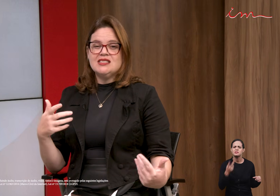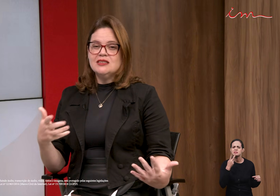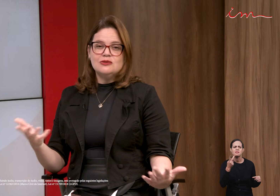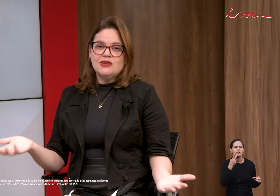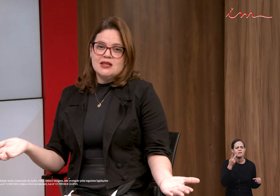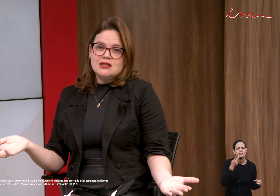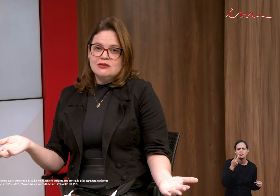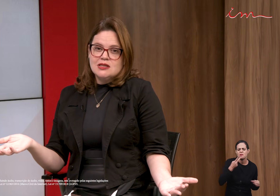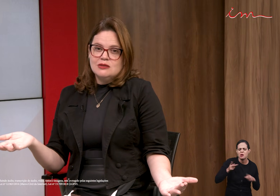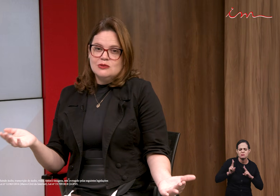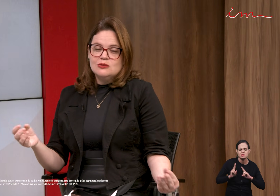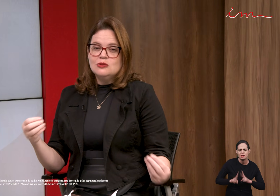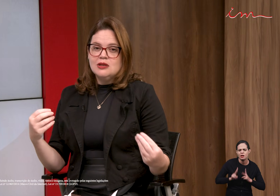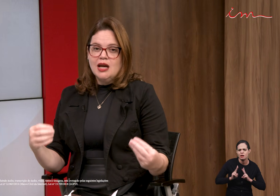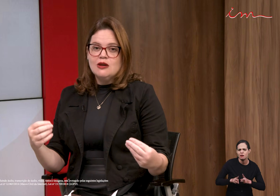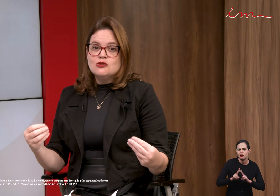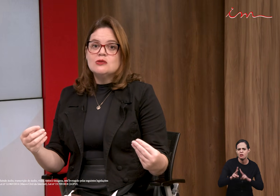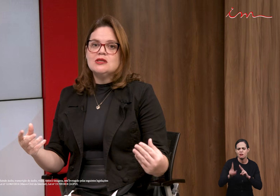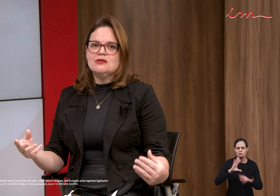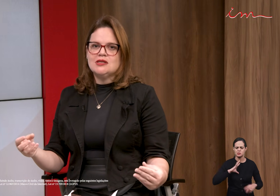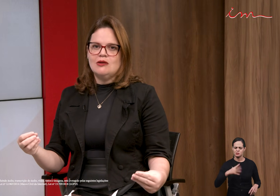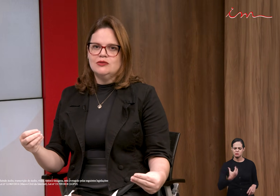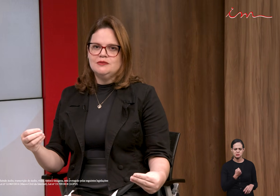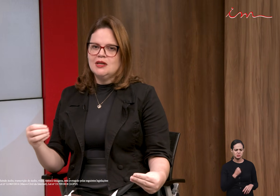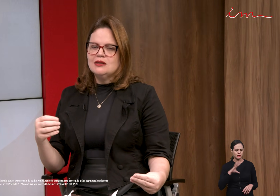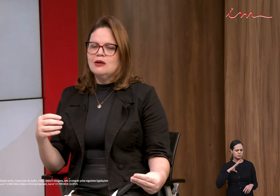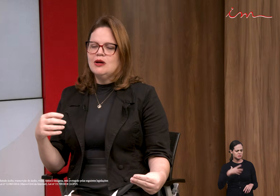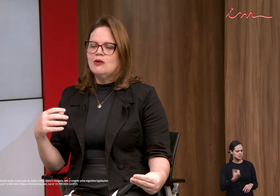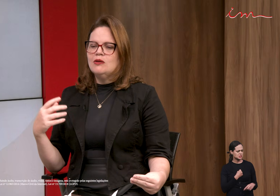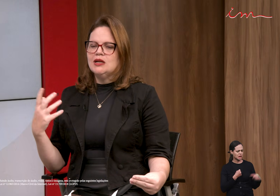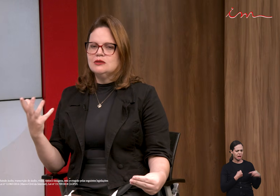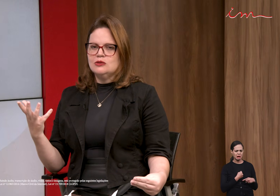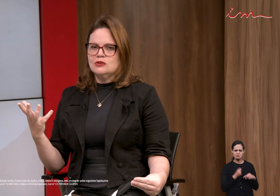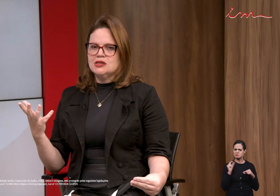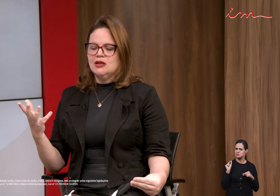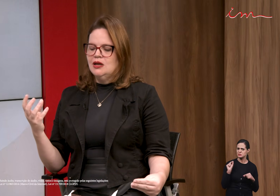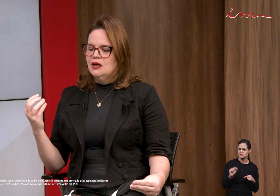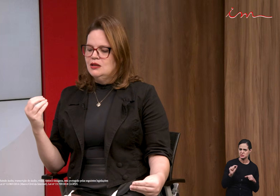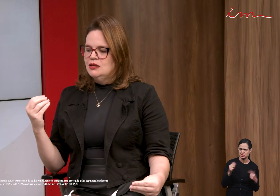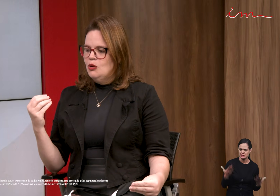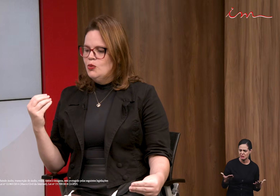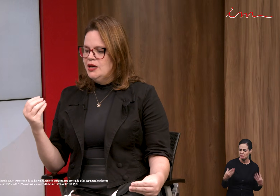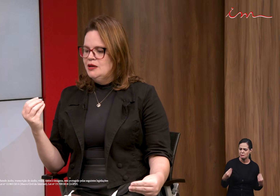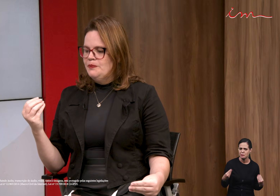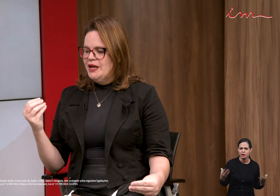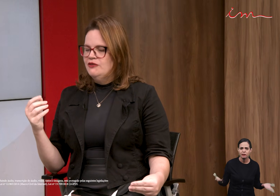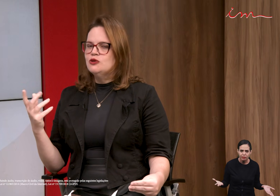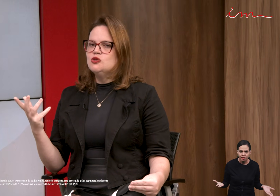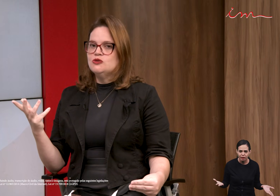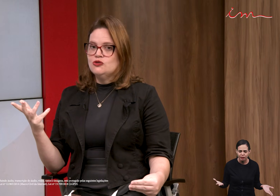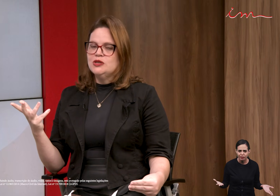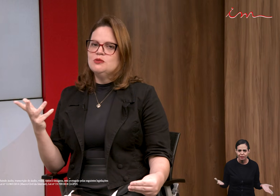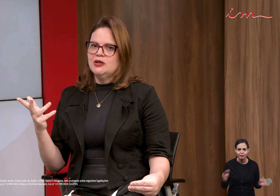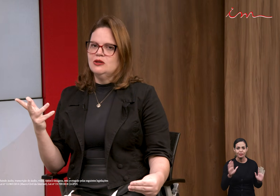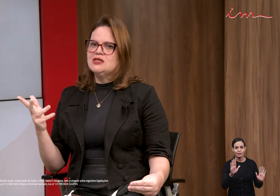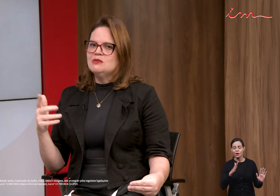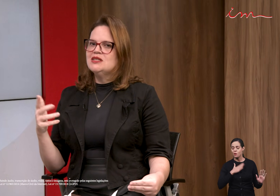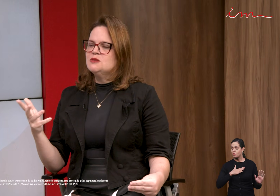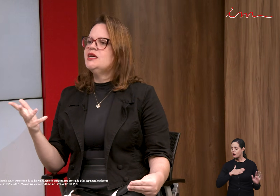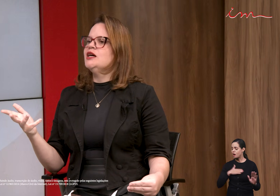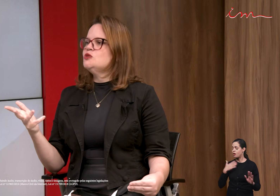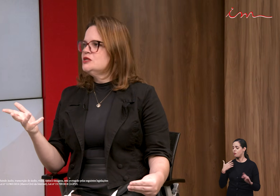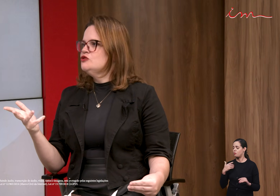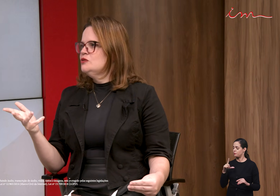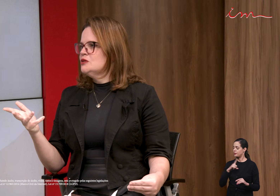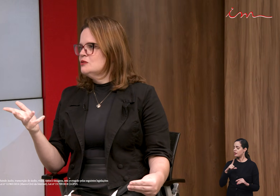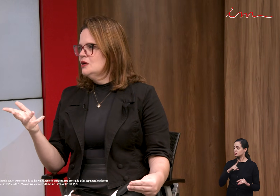Que vocês tanto falam de salvação. Do que eu estou sendo salvo? Então, é igual o Alan trouxe. Não é... Ele falou sobre o juízo porque nós temos